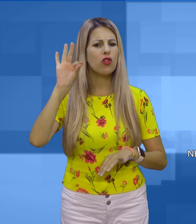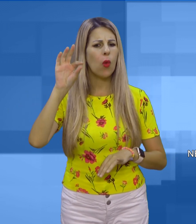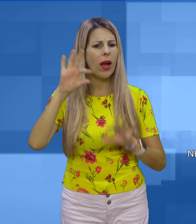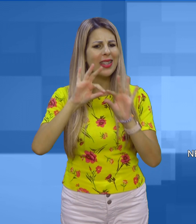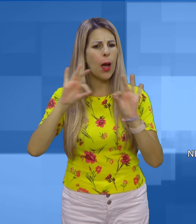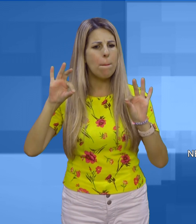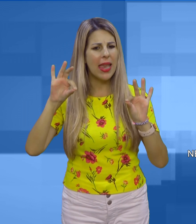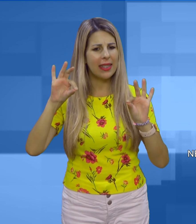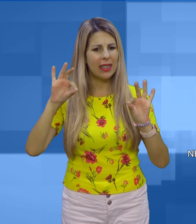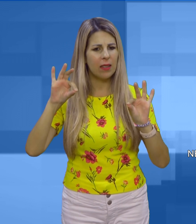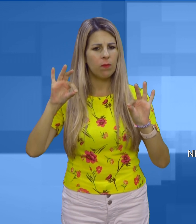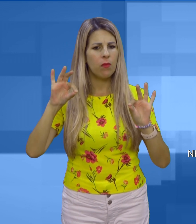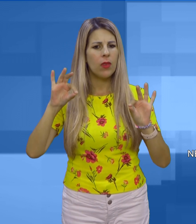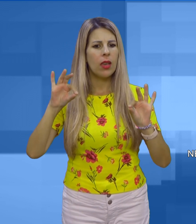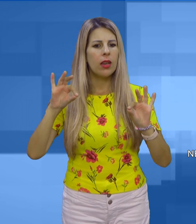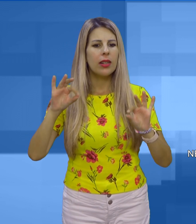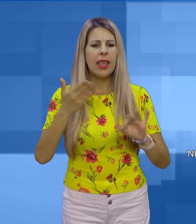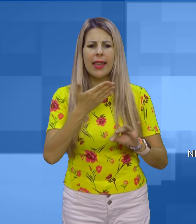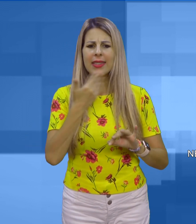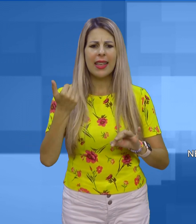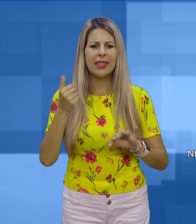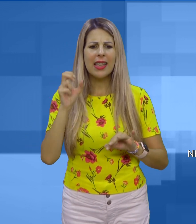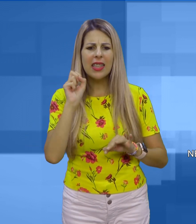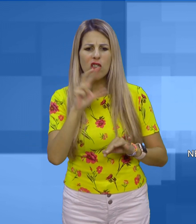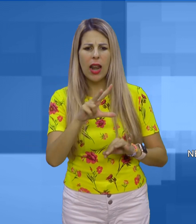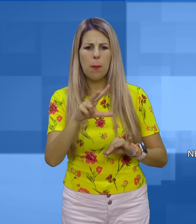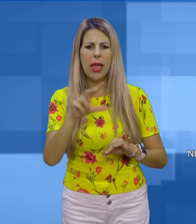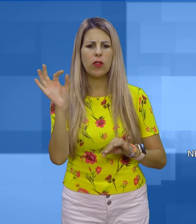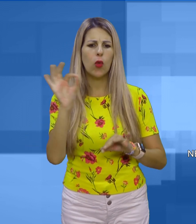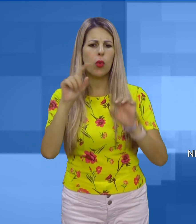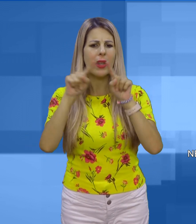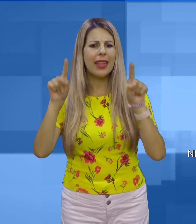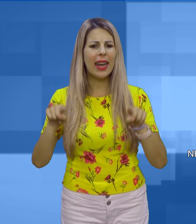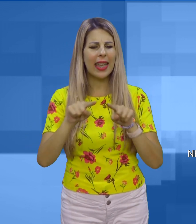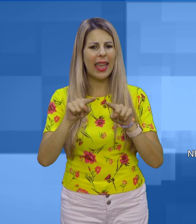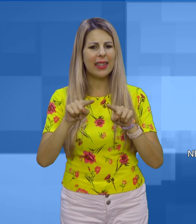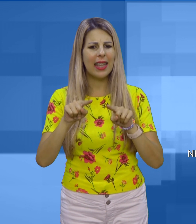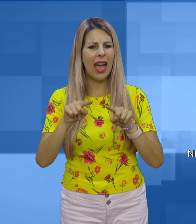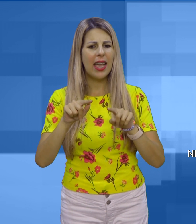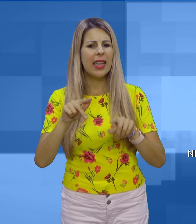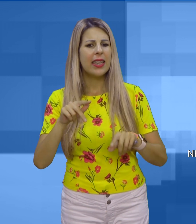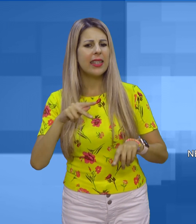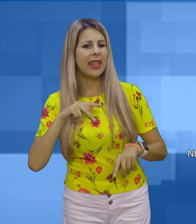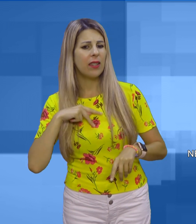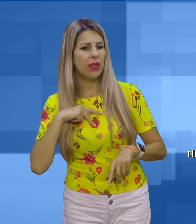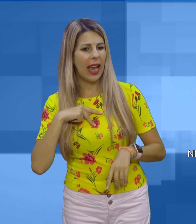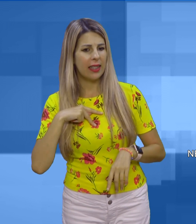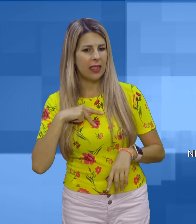lunghezza, priva di segnalamento o targhetta identificativa, posizionata